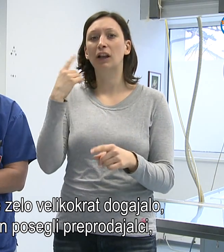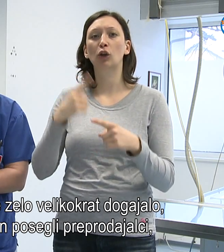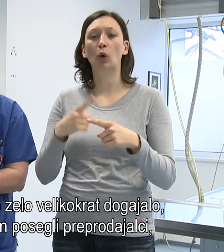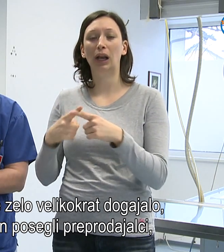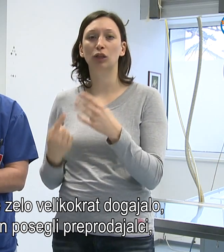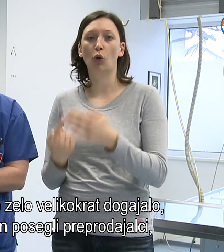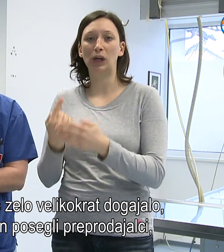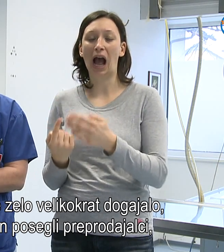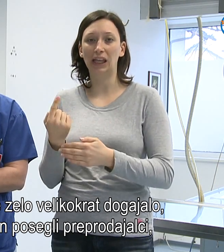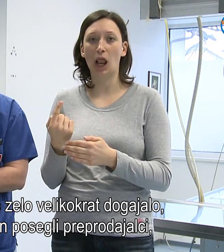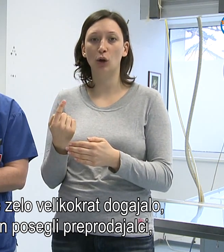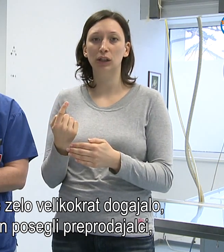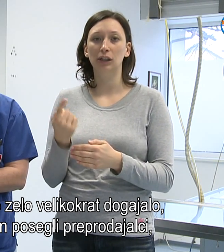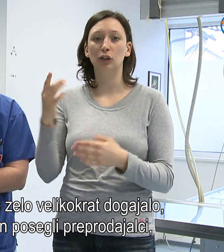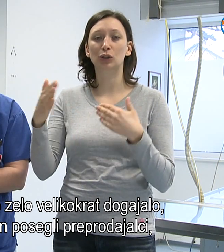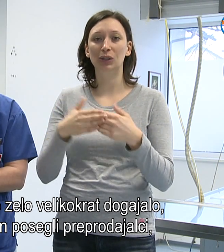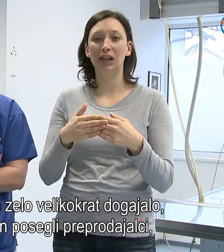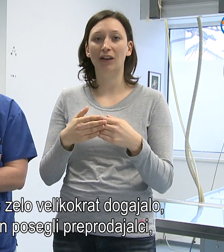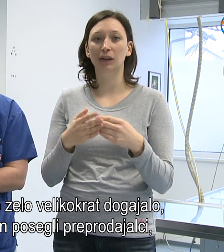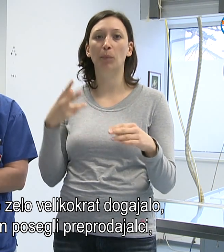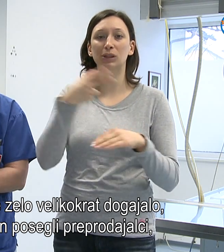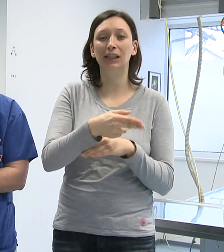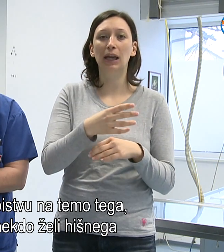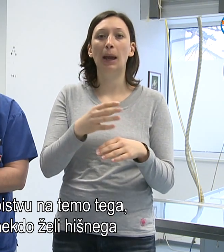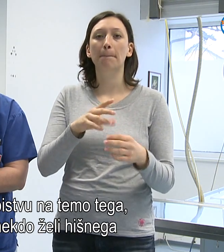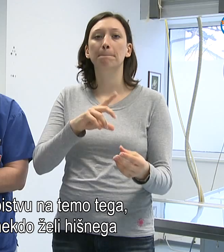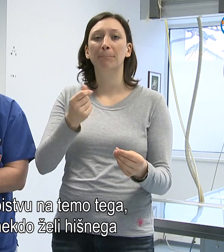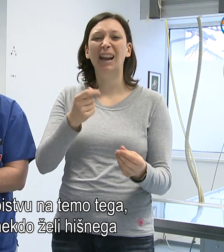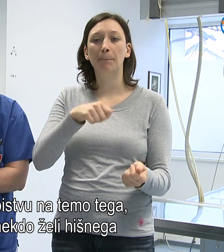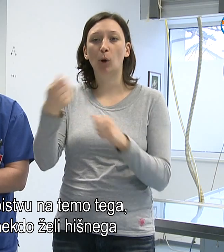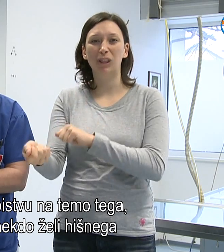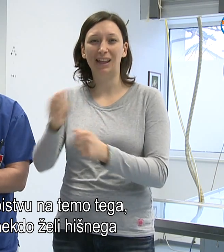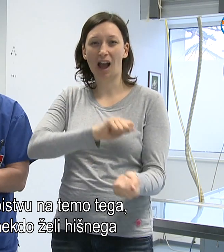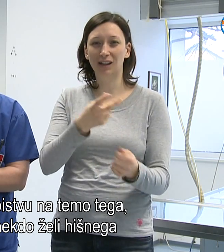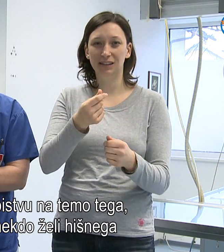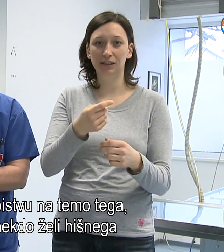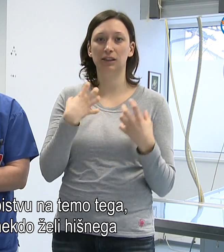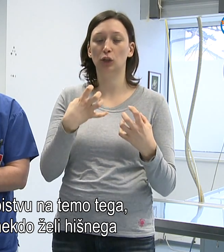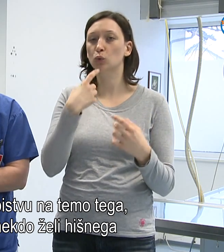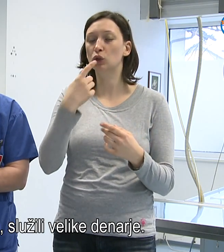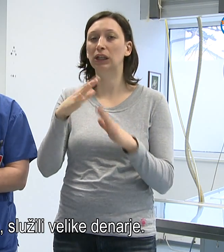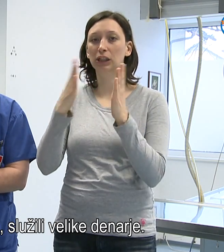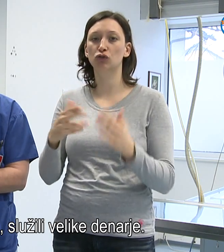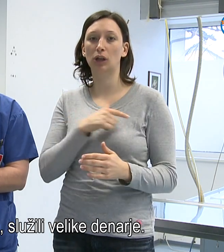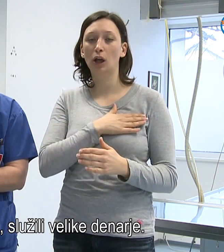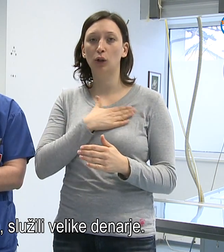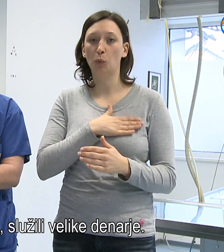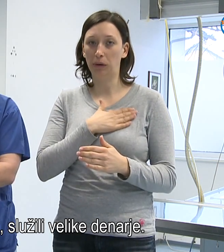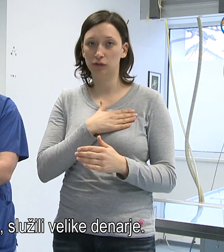velikokrat dogajalo, da so zraven posegli preprodajalci, ki so v bistvu na temo tega, da si nekdo želi hišnega